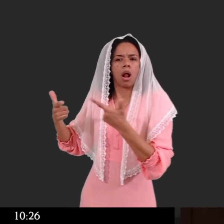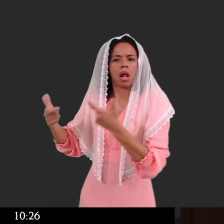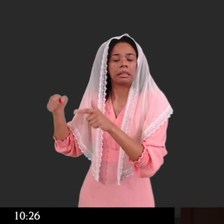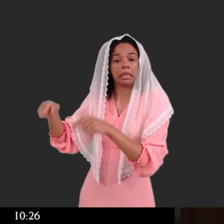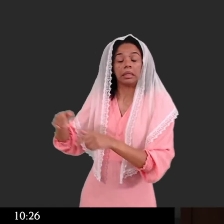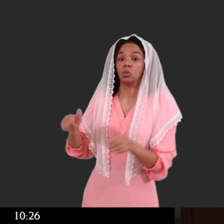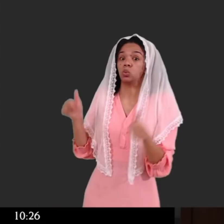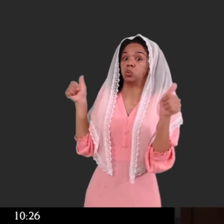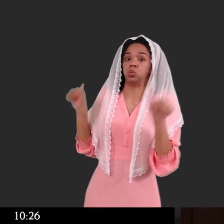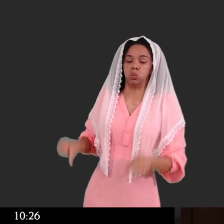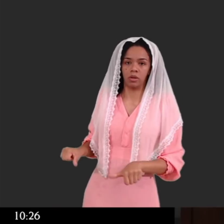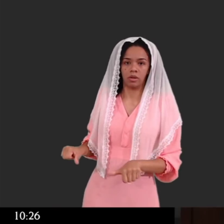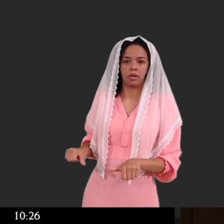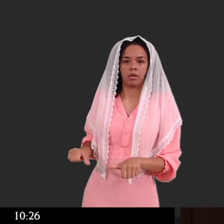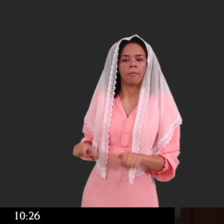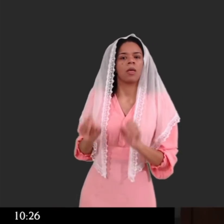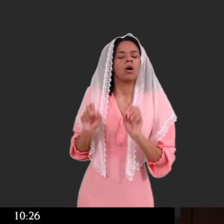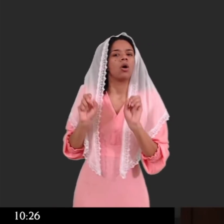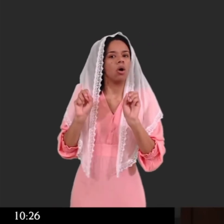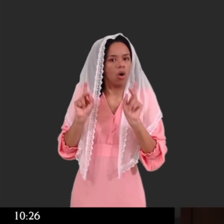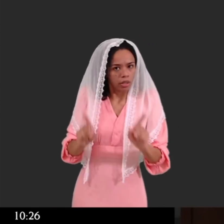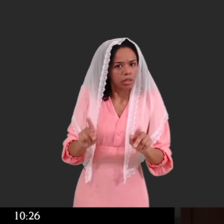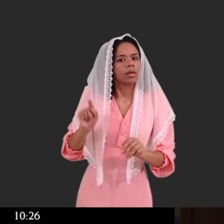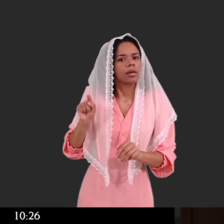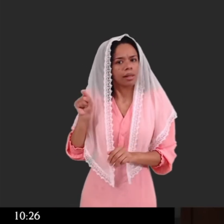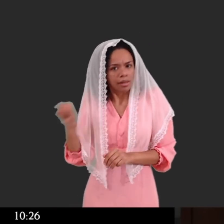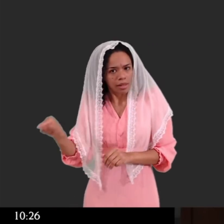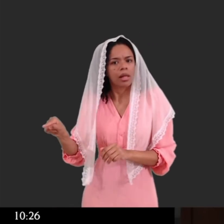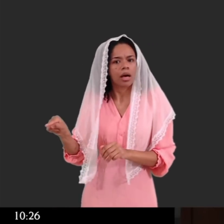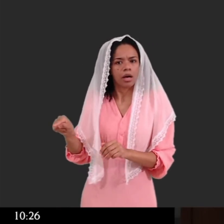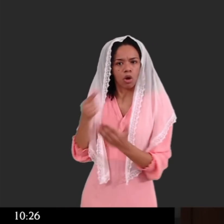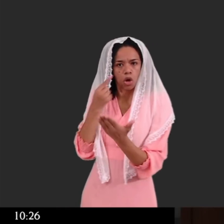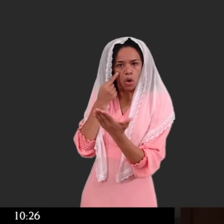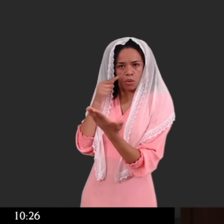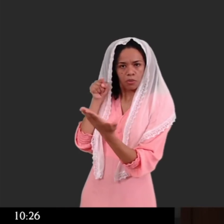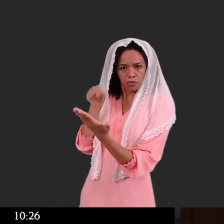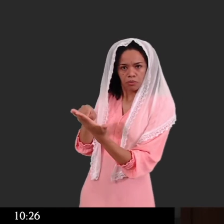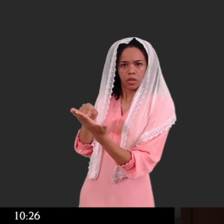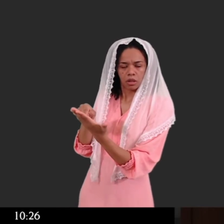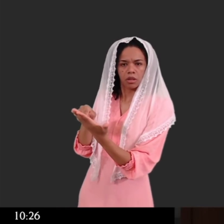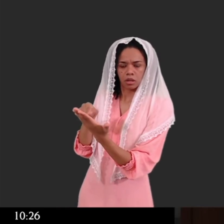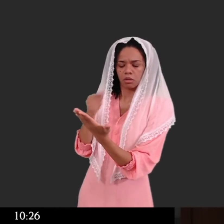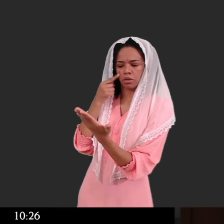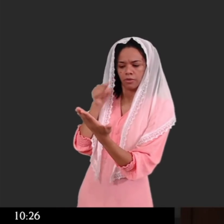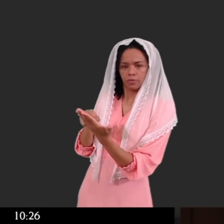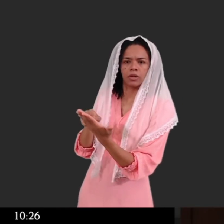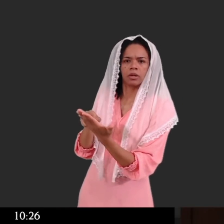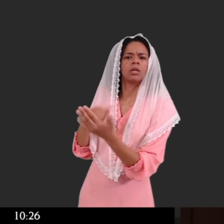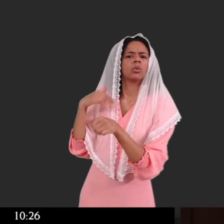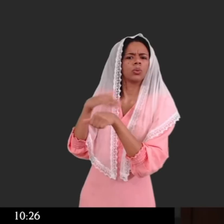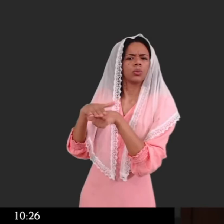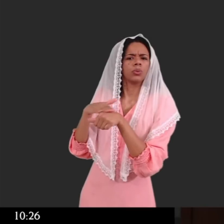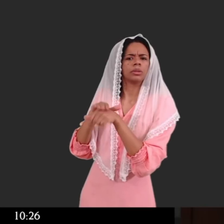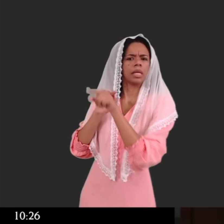coisa está feia. Aqueles lá, outros não, mas aquele que eu vi, Quem conhece, eu conversei com o irmão que